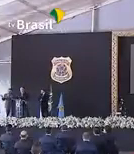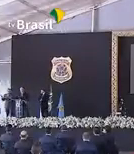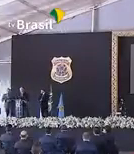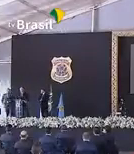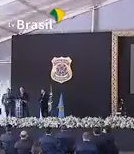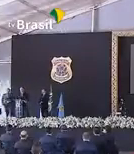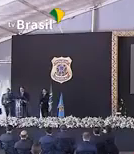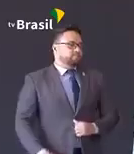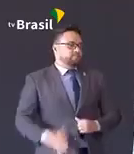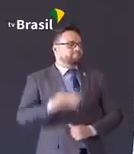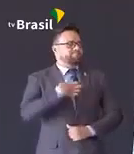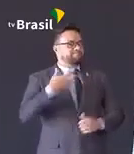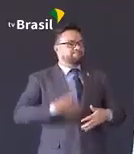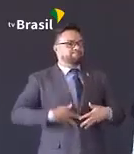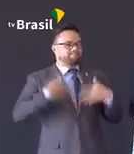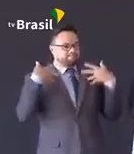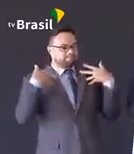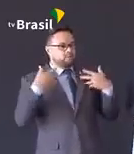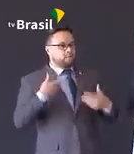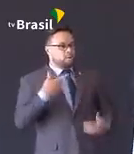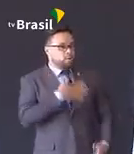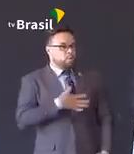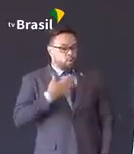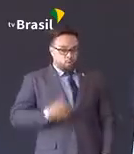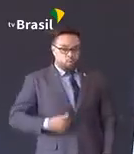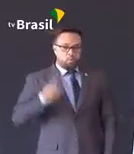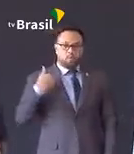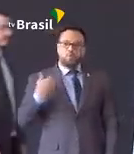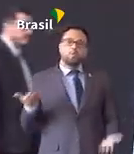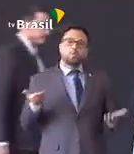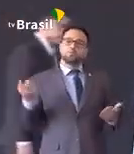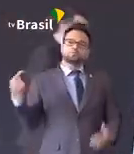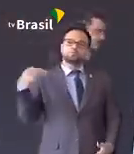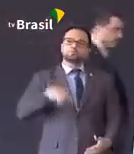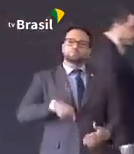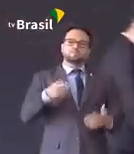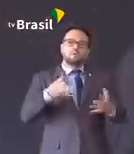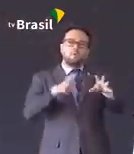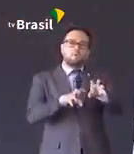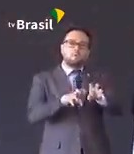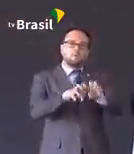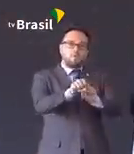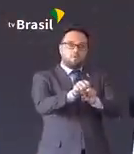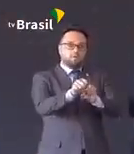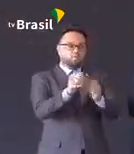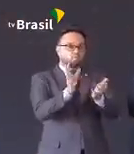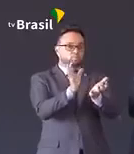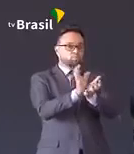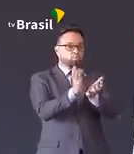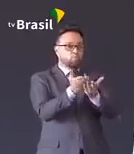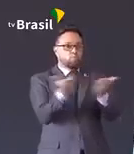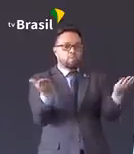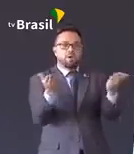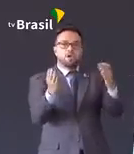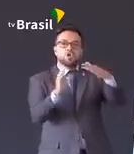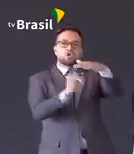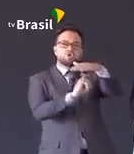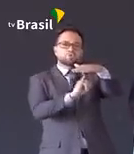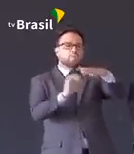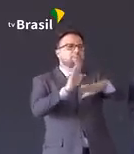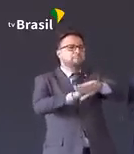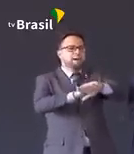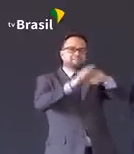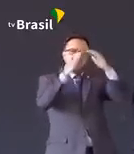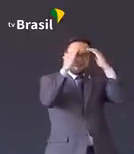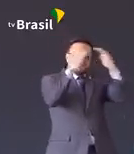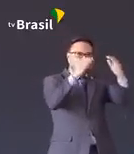Bom dia! É uma satisfação e um orgulho estar no evento de formatura de uma das instituições mais